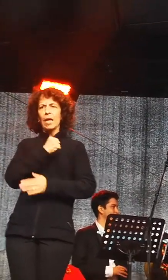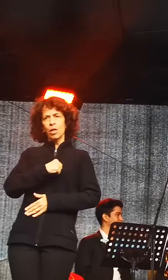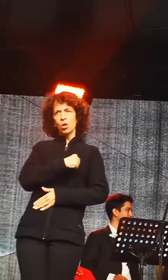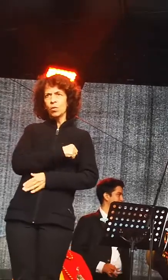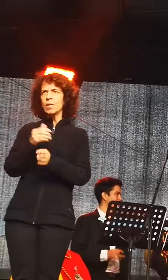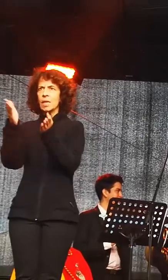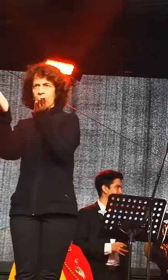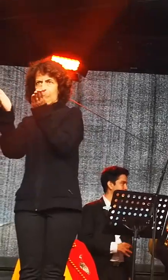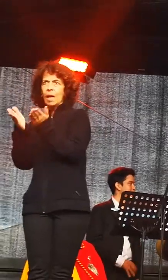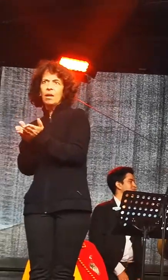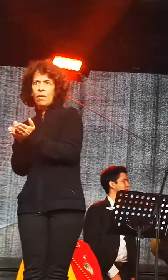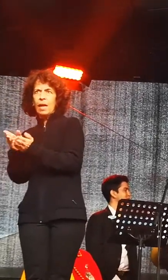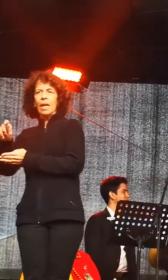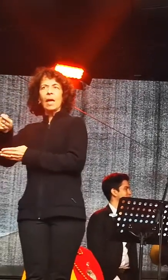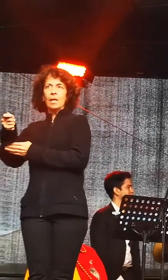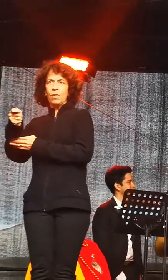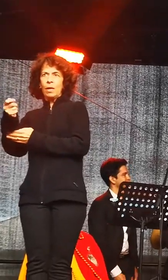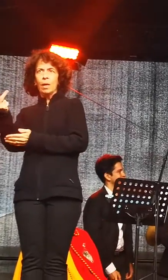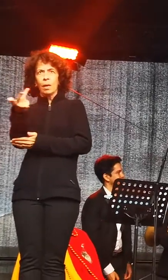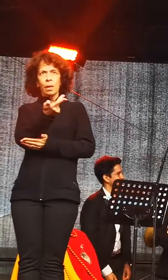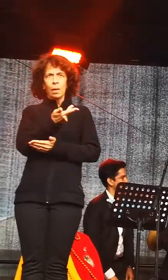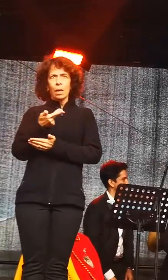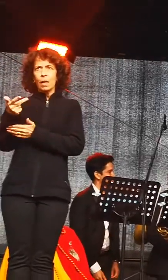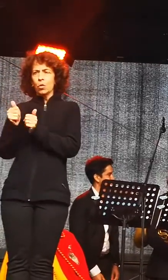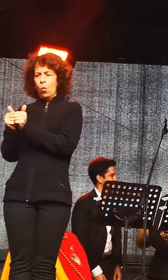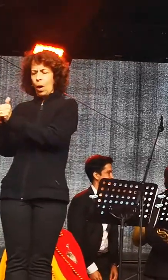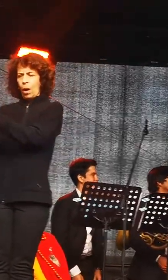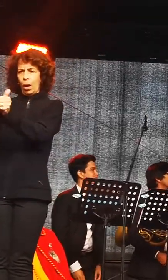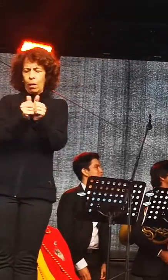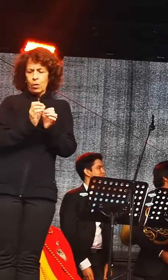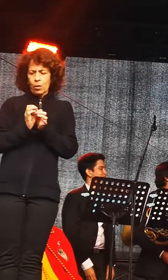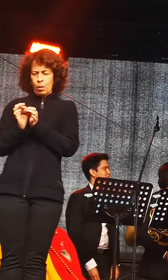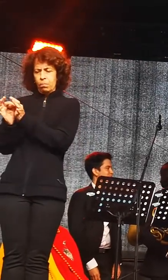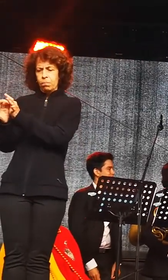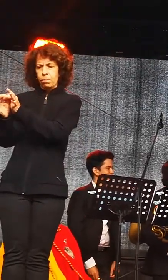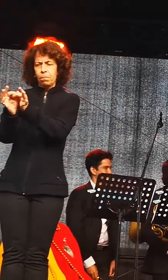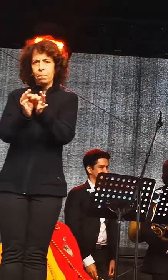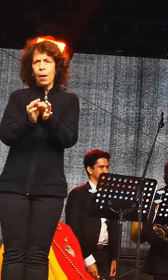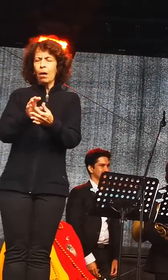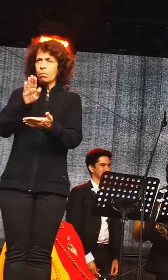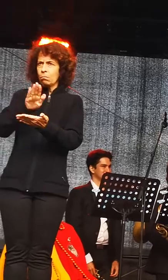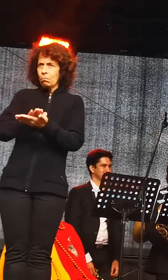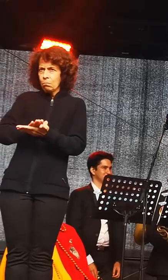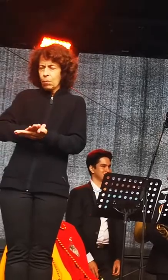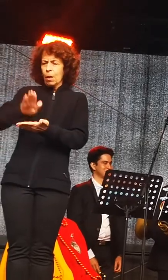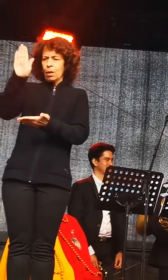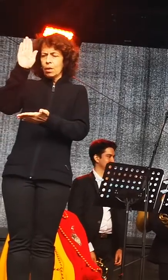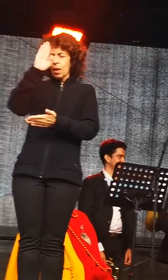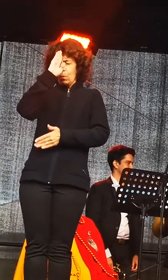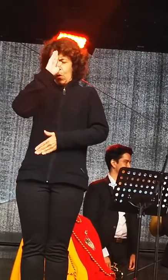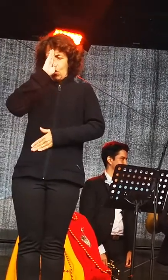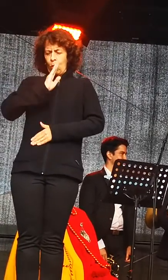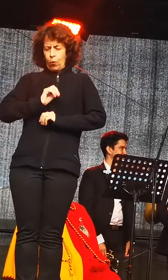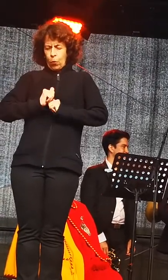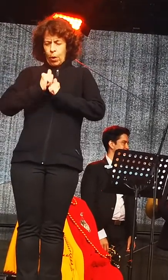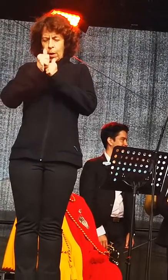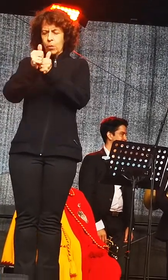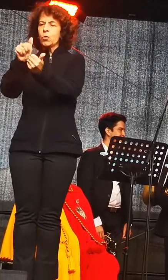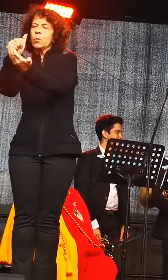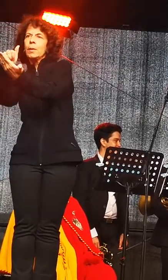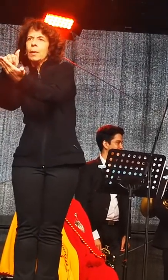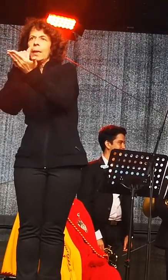et celles des gens de la vallée inférieure d'Unterwald se sont engagés, sous serment pris en toute bonne foi, à se prêter